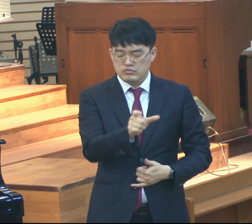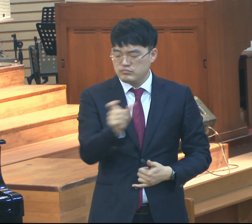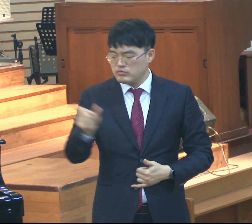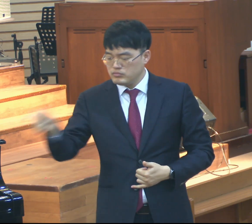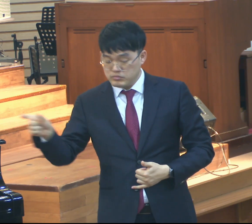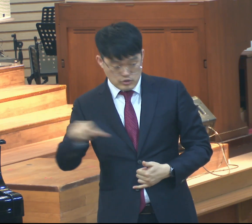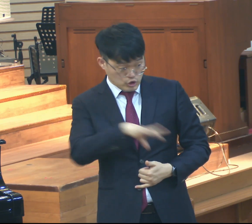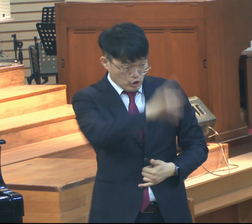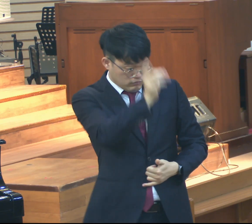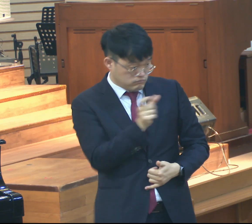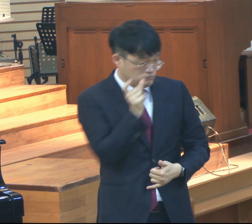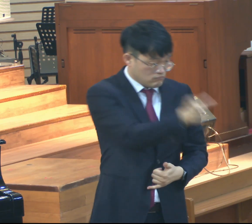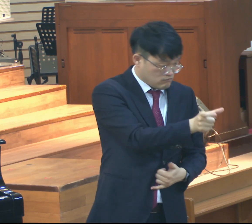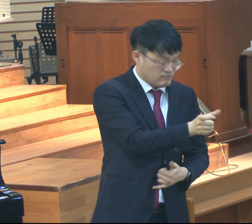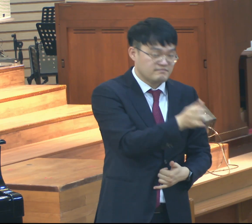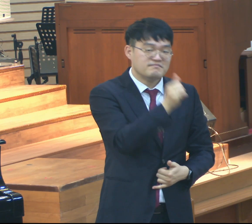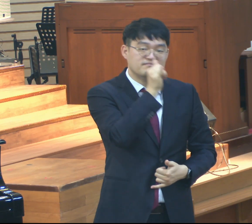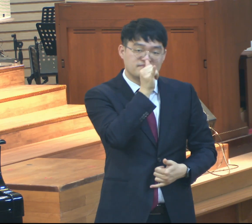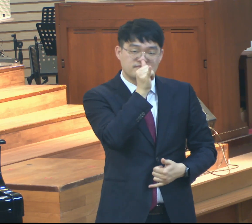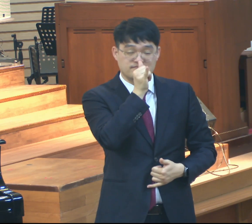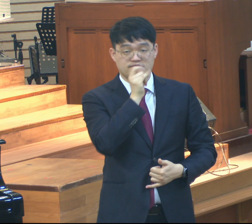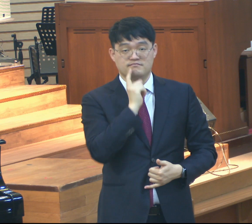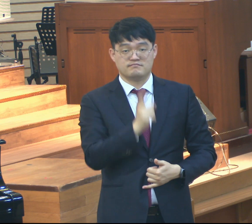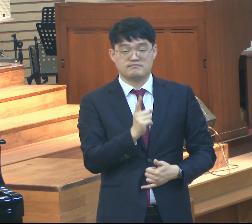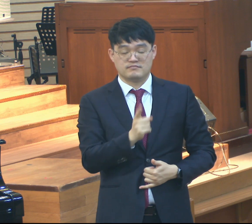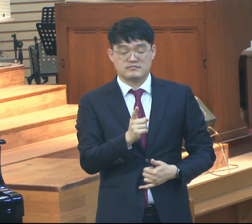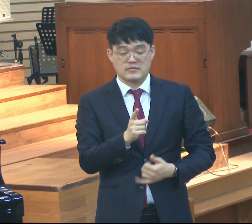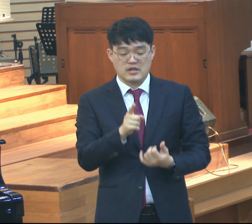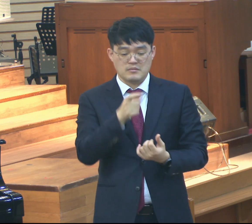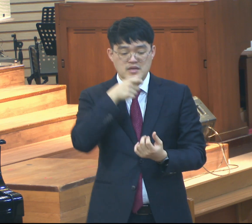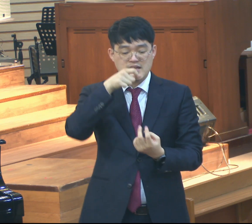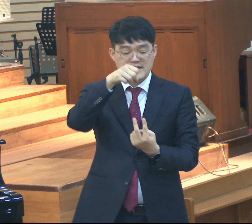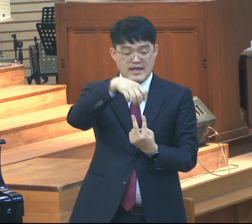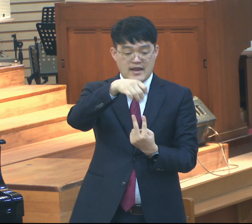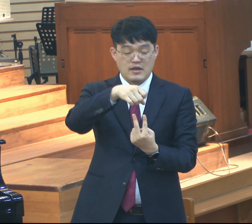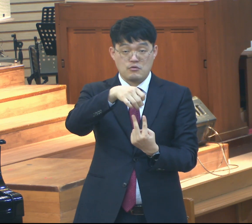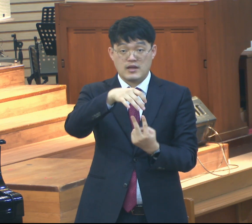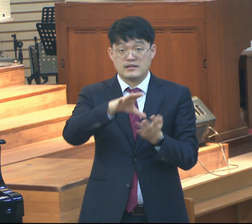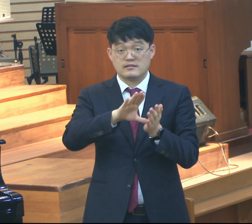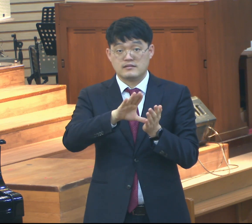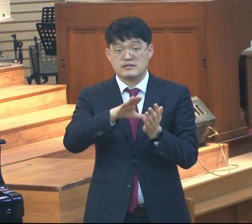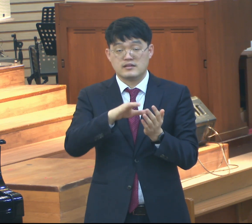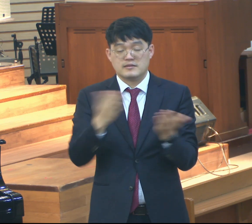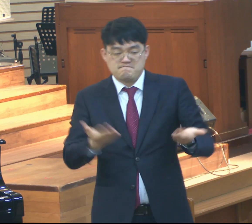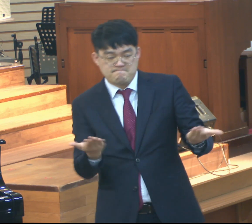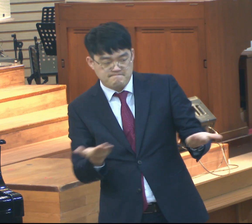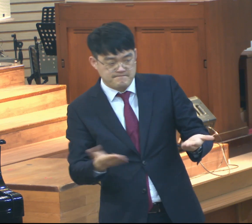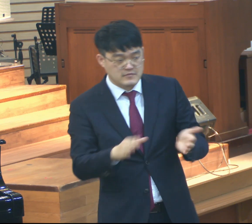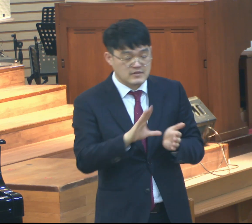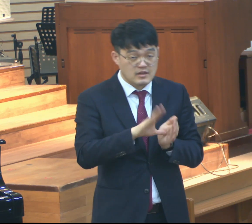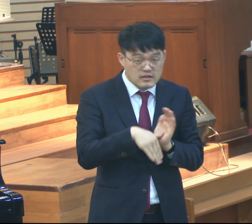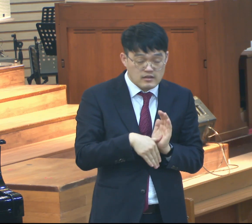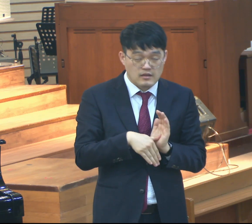볼 수 있습니다. 이제 세례 요한이 막 사역을 할 때 하나님 말씀이 빈들에서 그에게 임할 때 그때가 언젠가